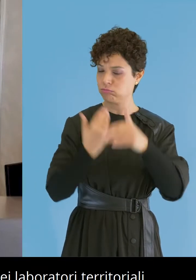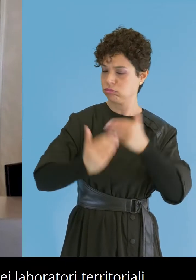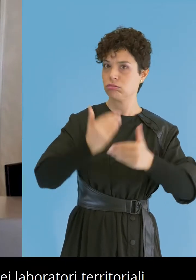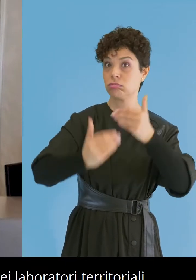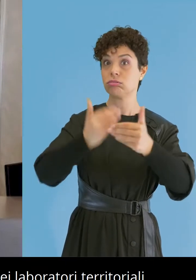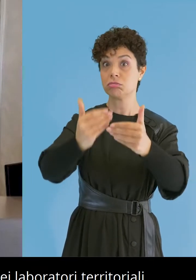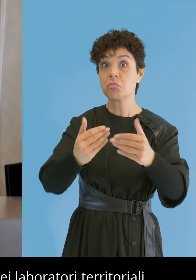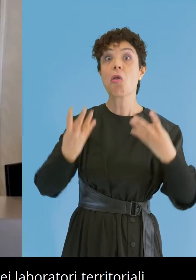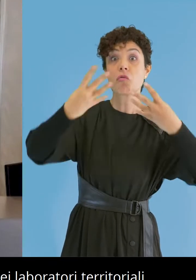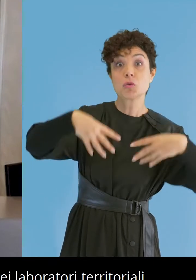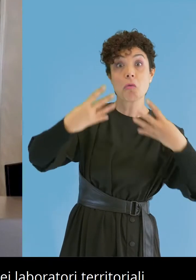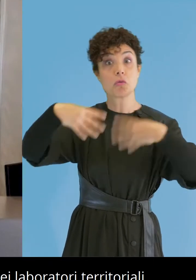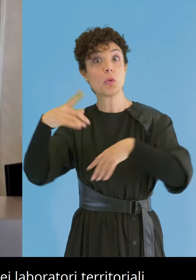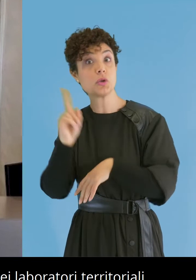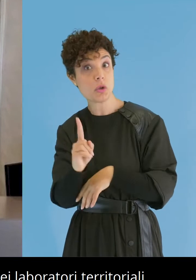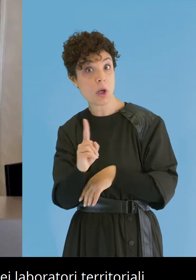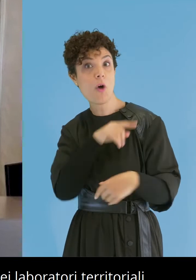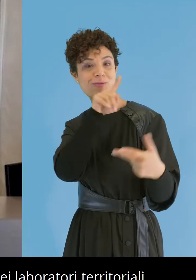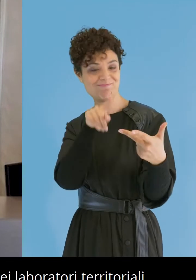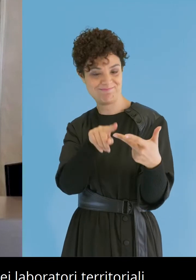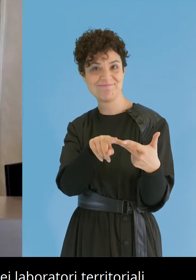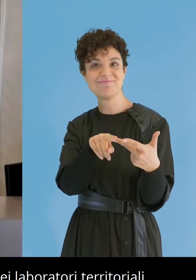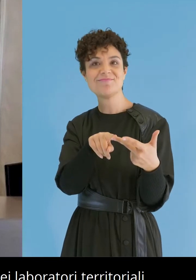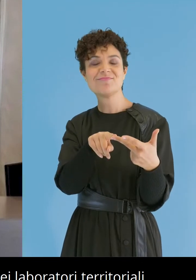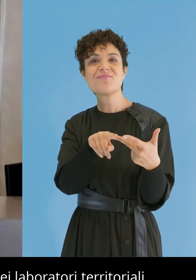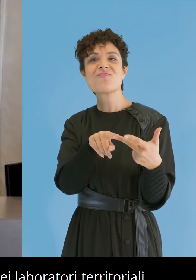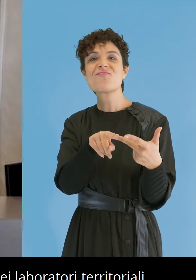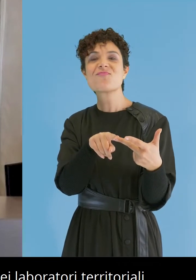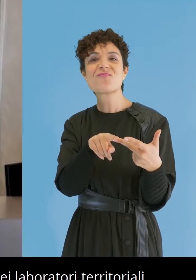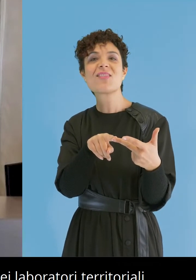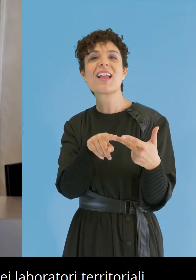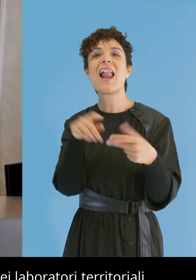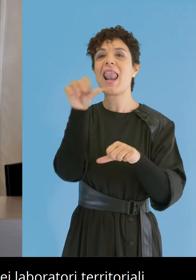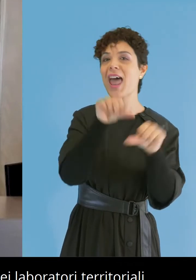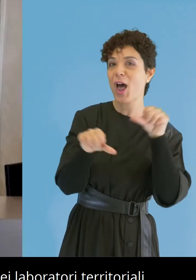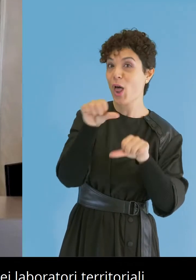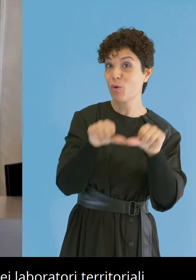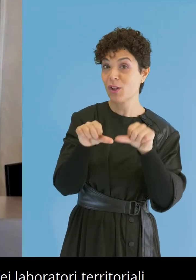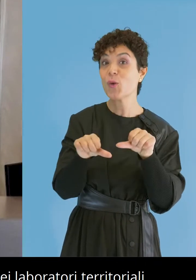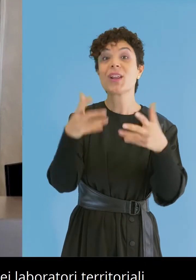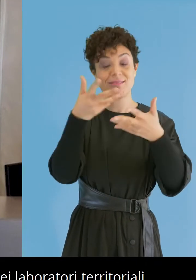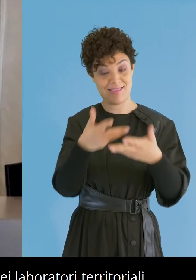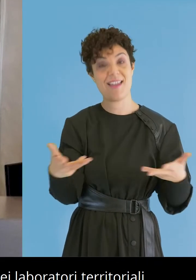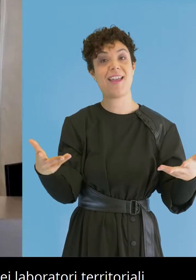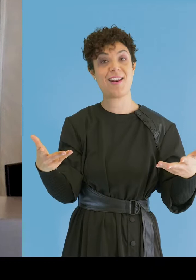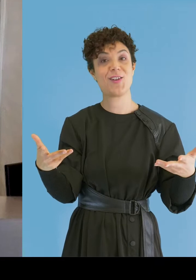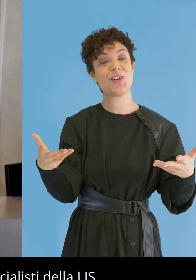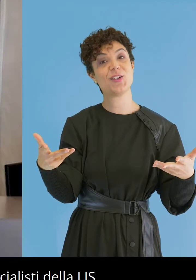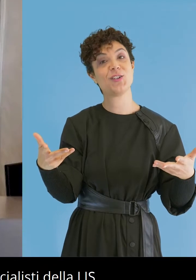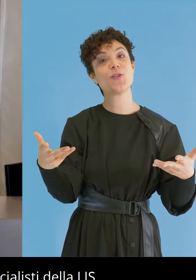informatica sviluppata dal CRS4 e si verranno realizzati dei laboratori